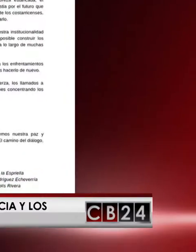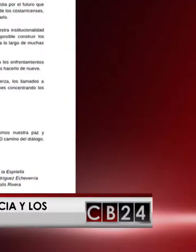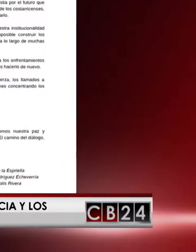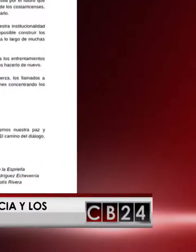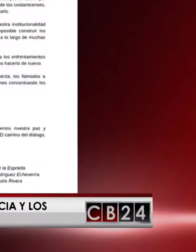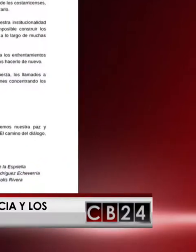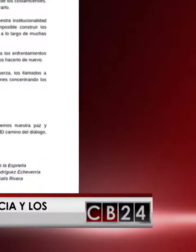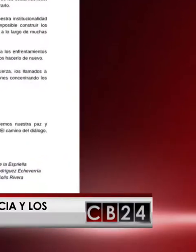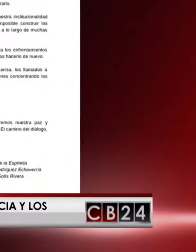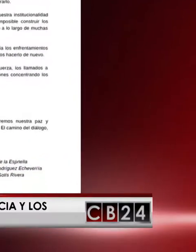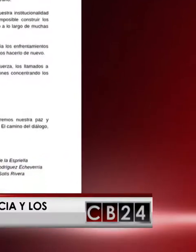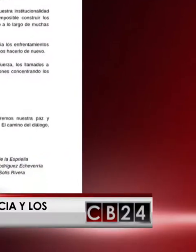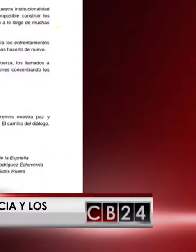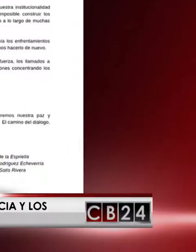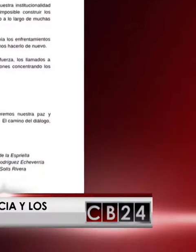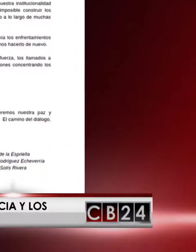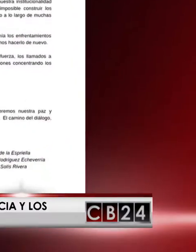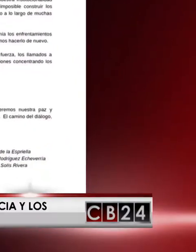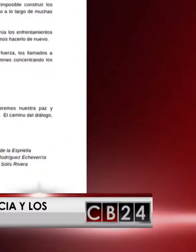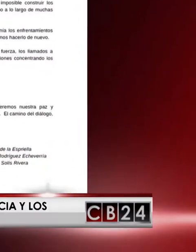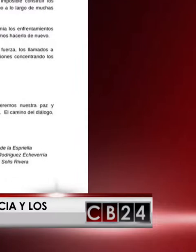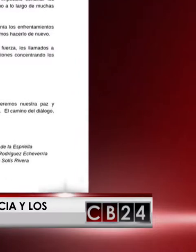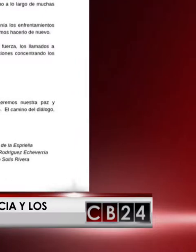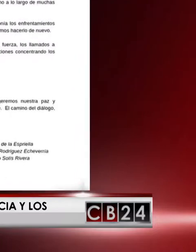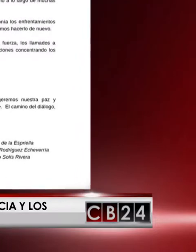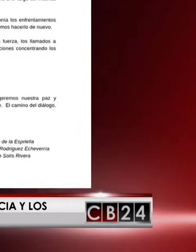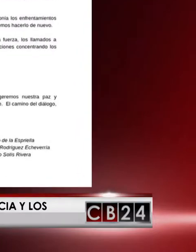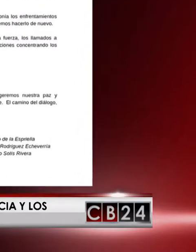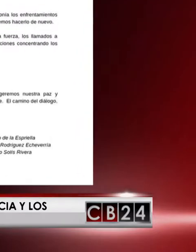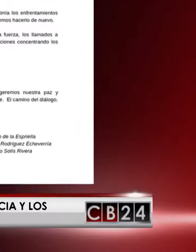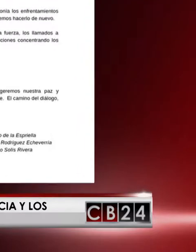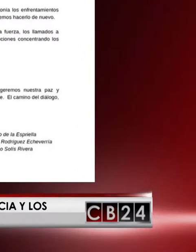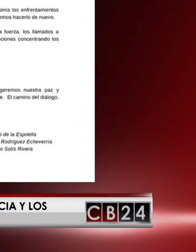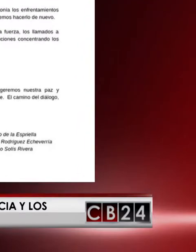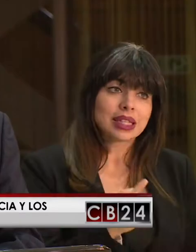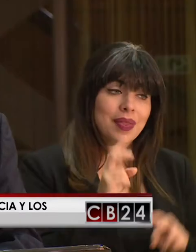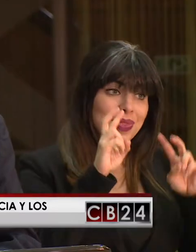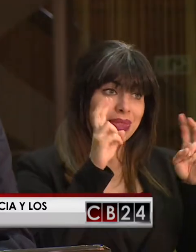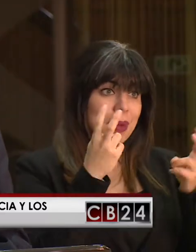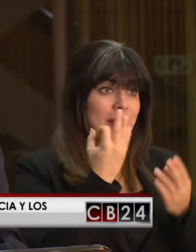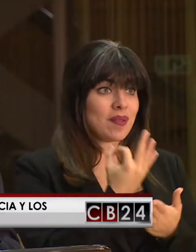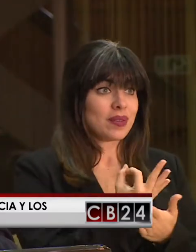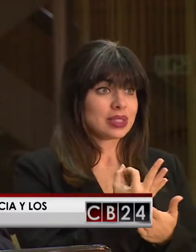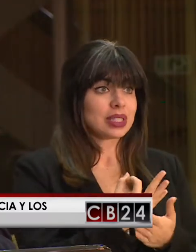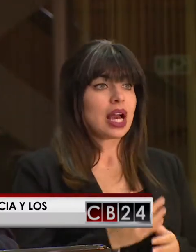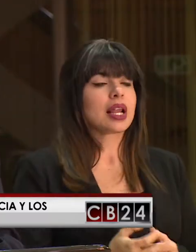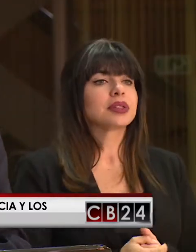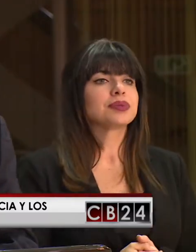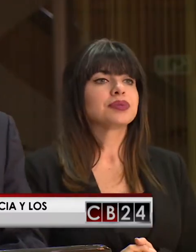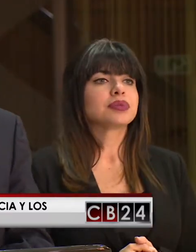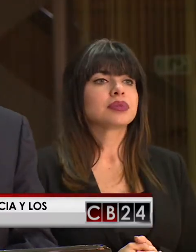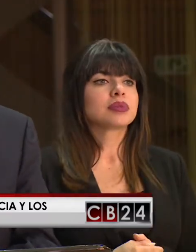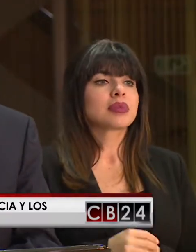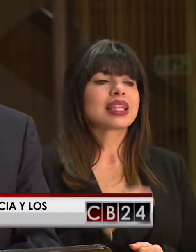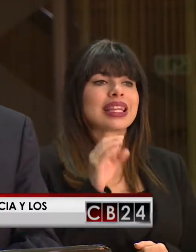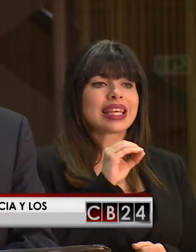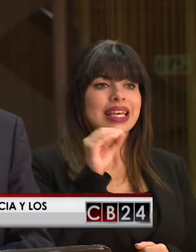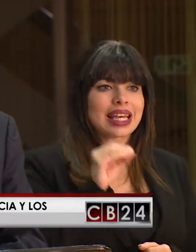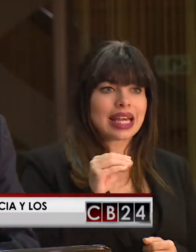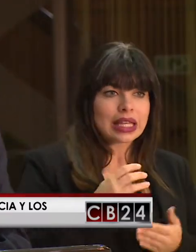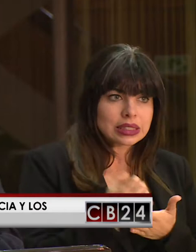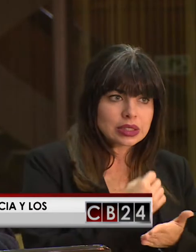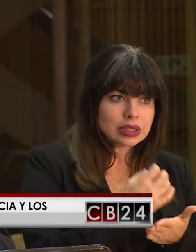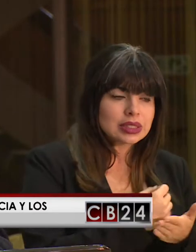ininterrumpidos cortes en las carreteras que dirigen a Limón, a San Carlos y a Pérez Celedón, que dejaron pérdidas por unos 30 millones de